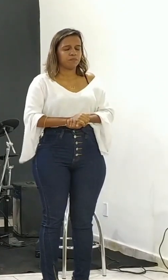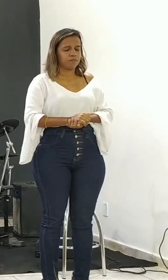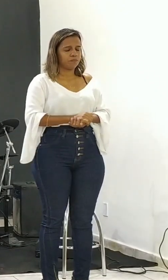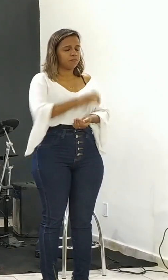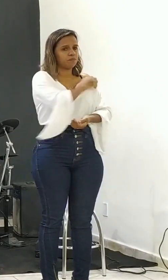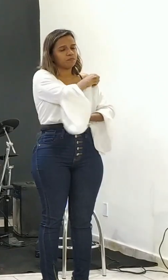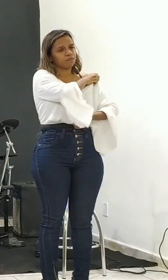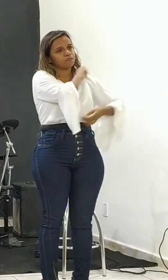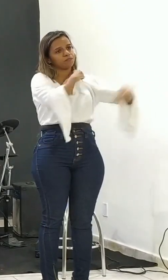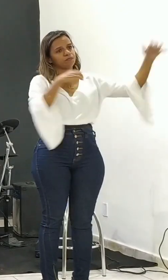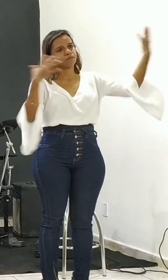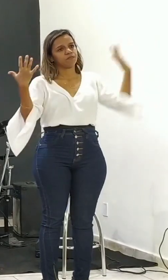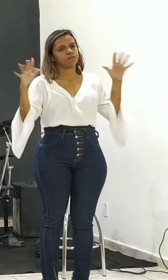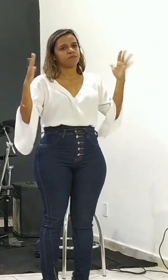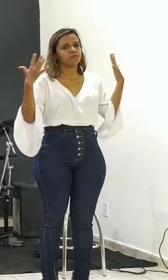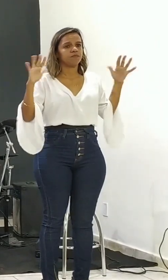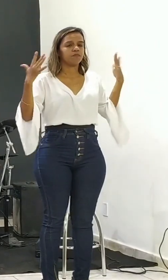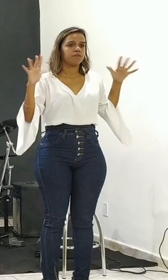real,